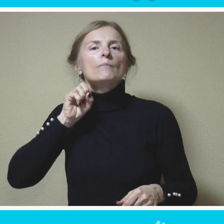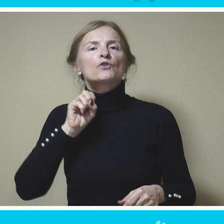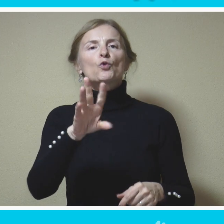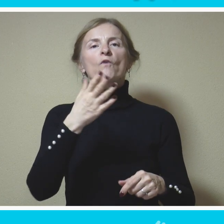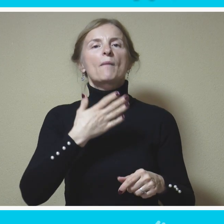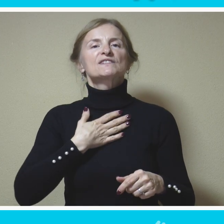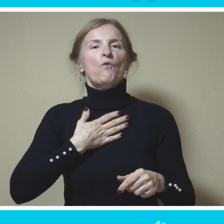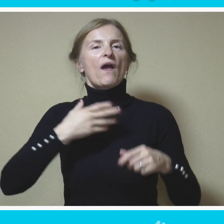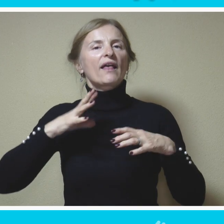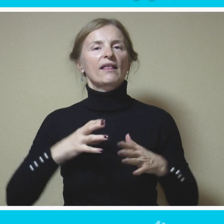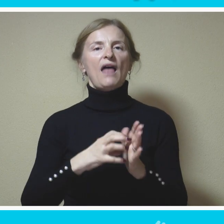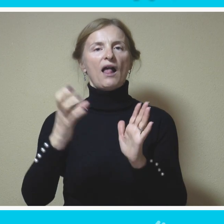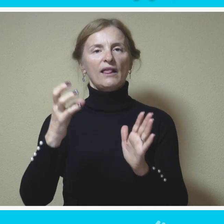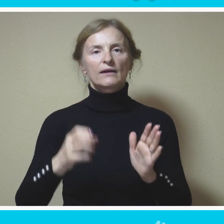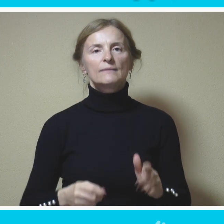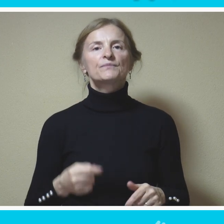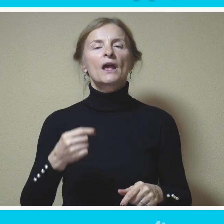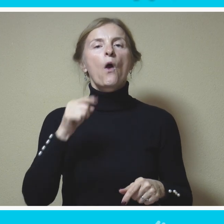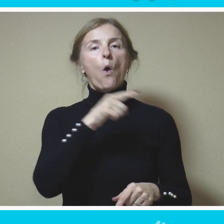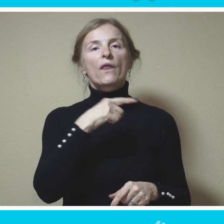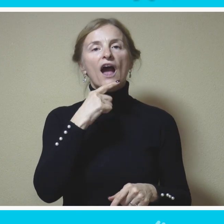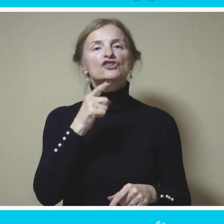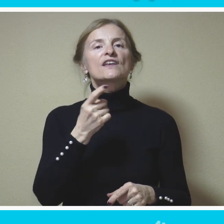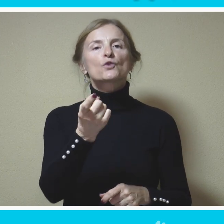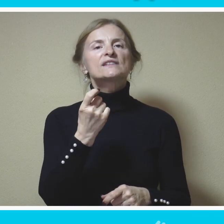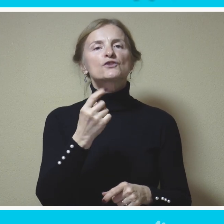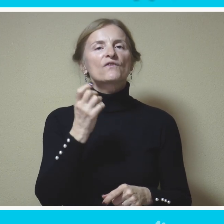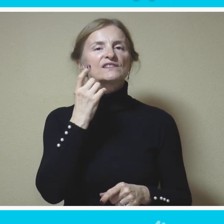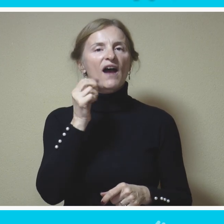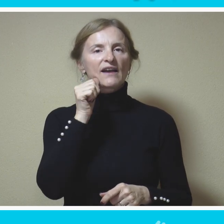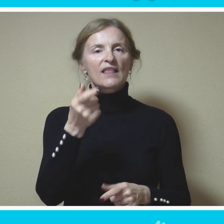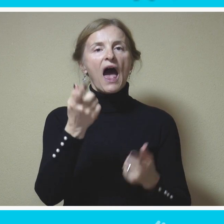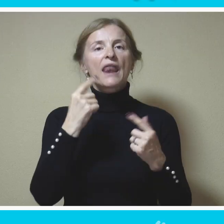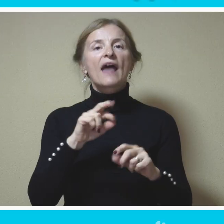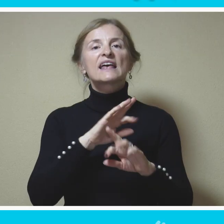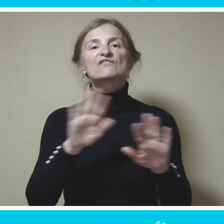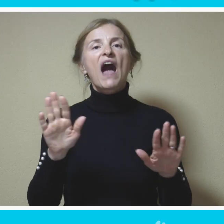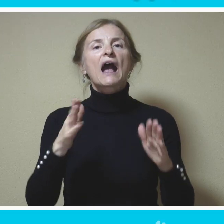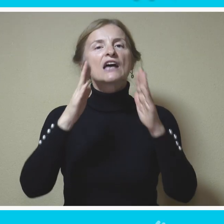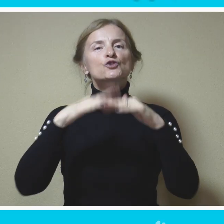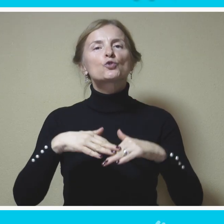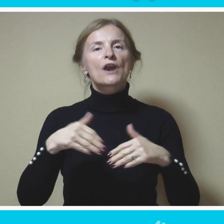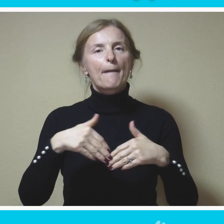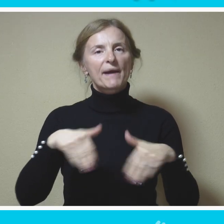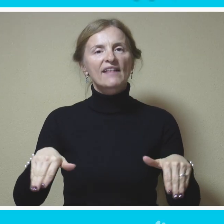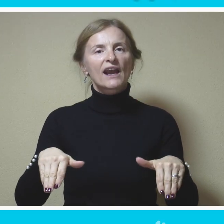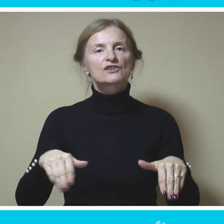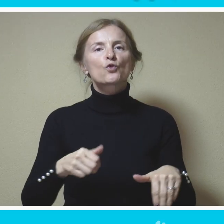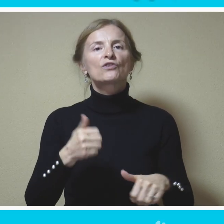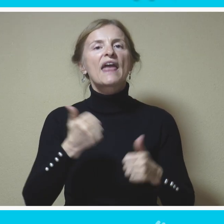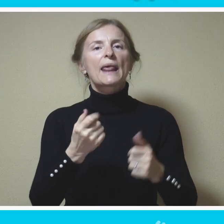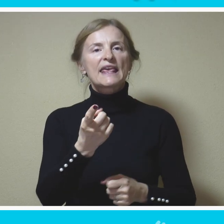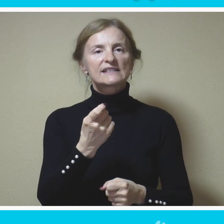sebi duvam u sopstvena jedra. On naglašava da su izazovi svakodnevni, a da svaka srušena